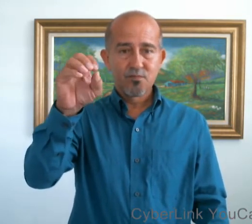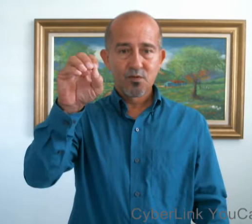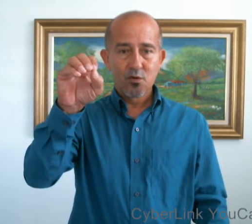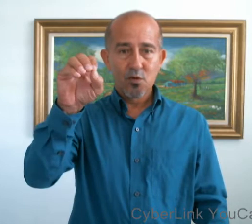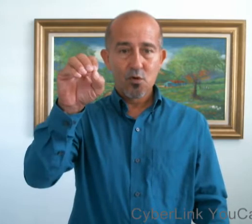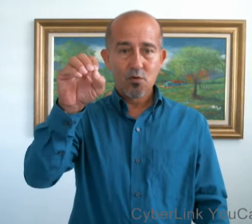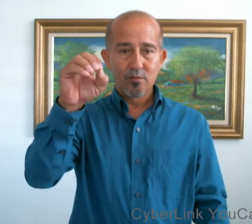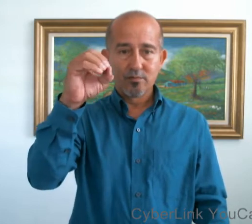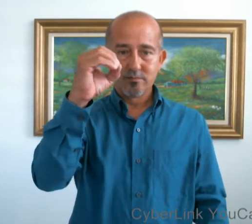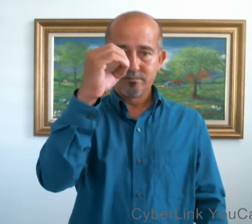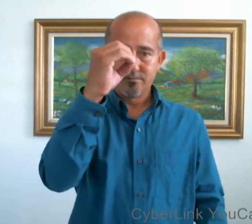O,